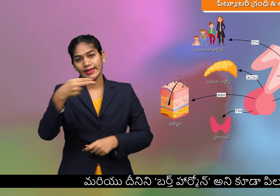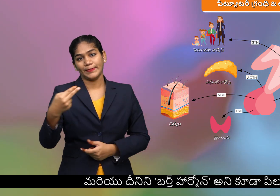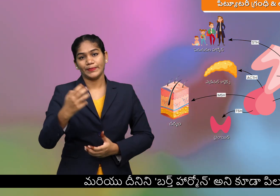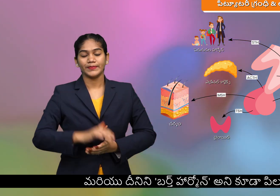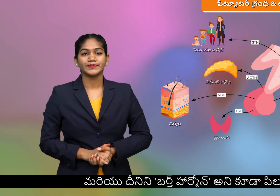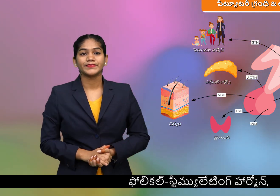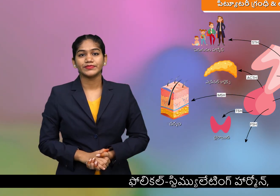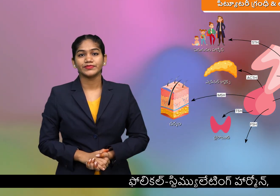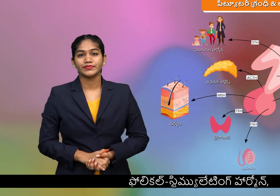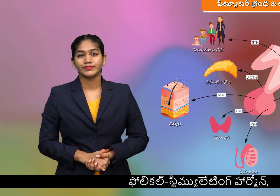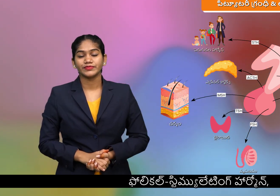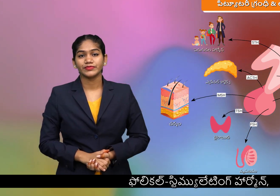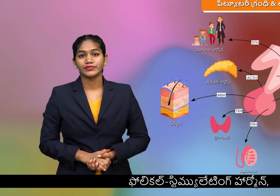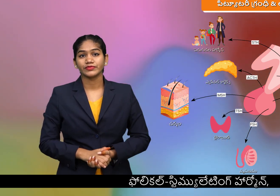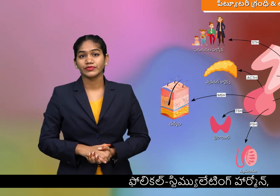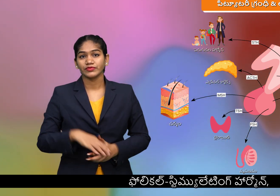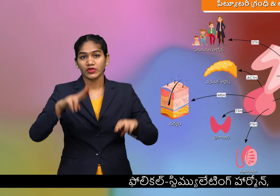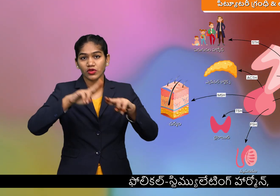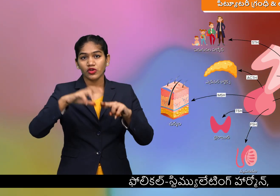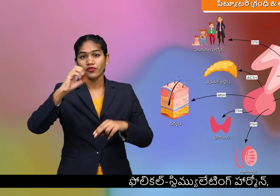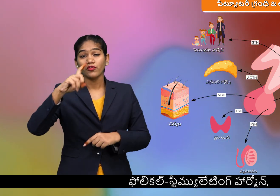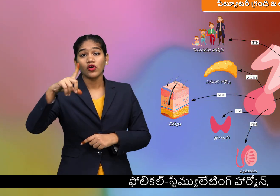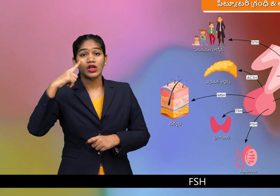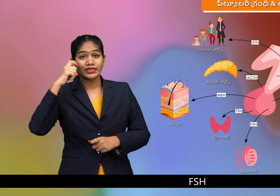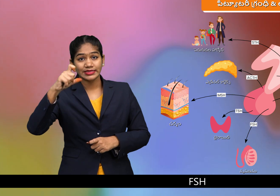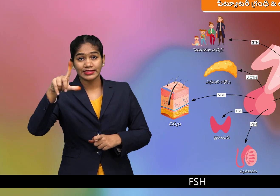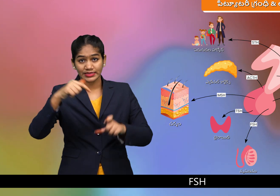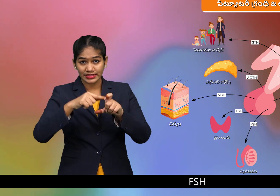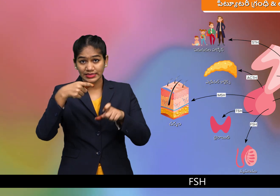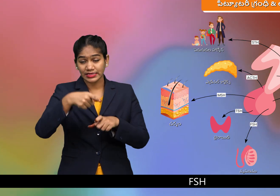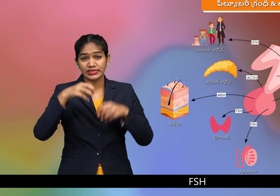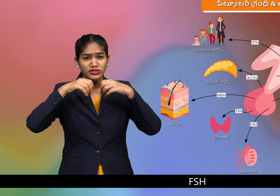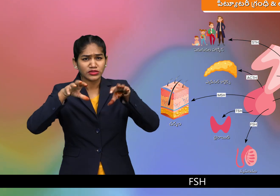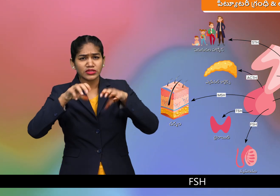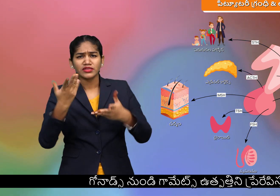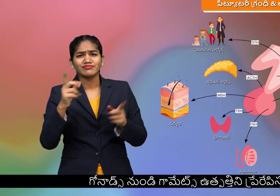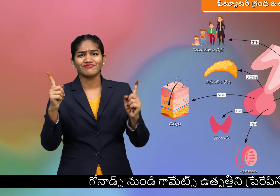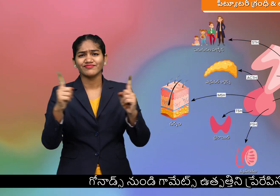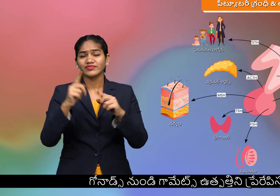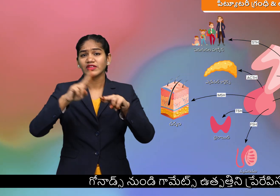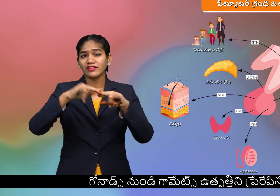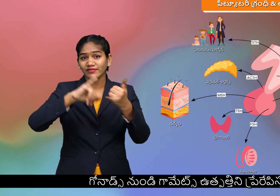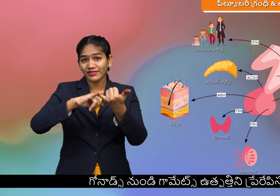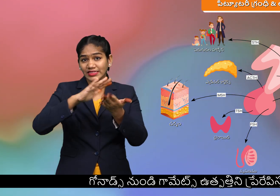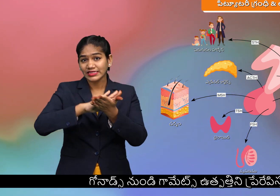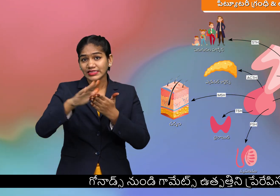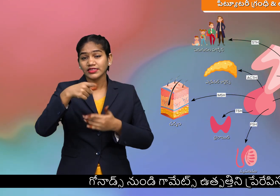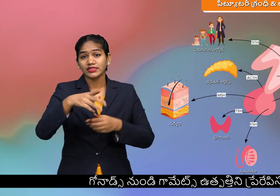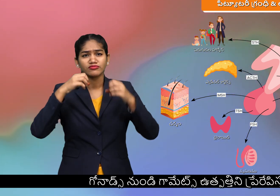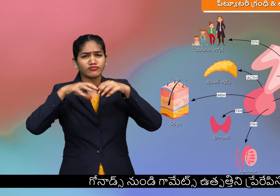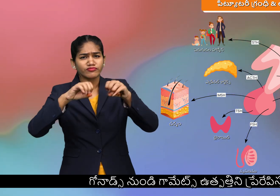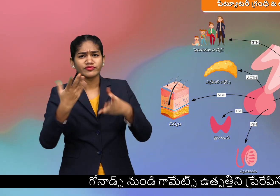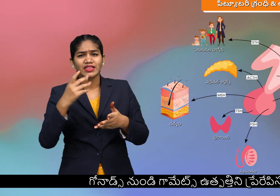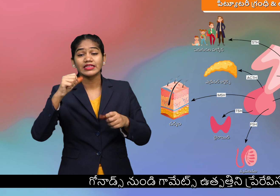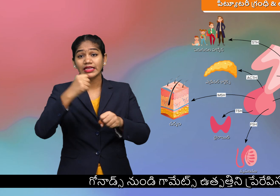ఫాలికల్ స్టిమ్యులేటింగ్ హార్మోన్ FSH గోనాడ్స్ నుండి గ్యామెట్స్